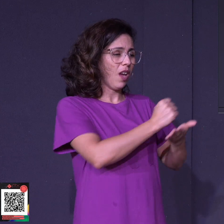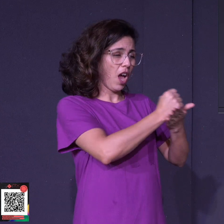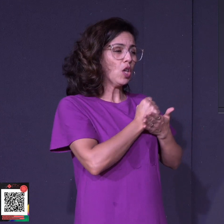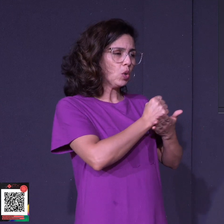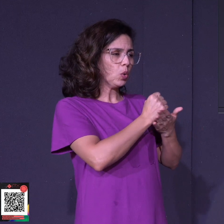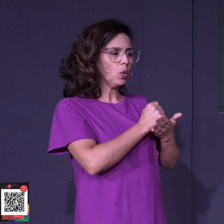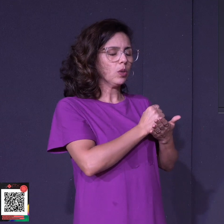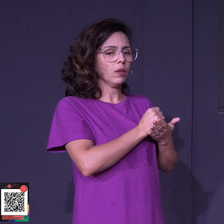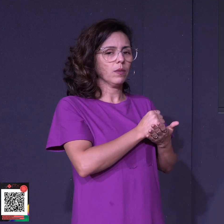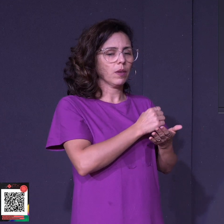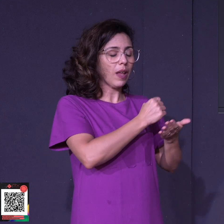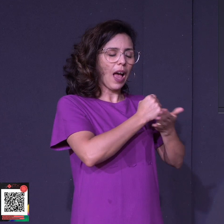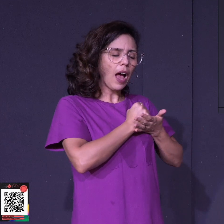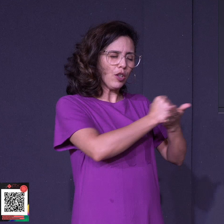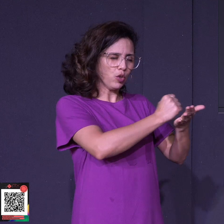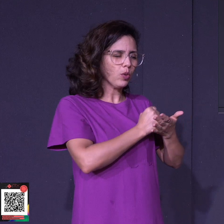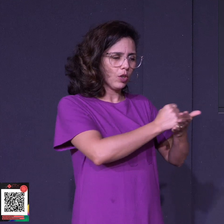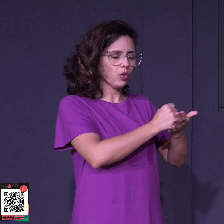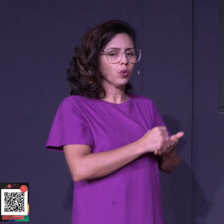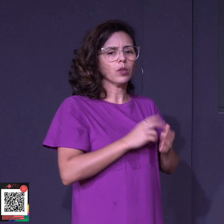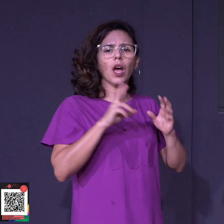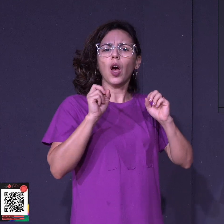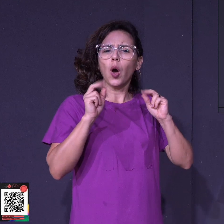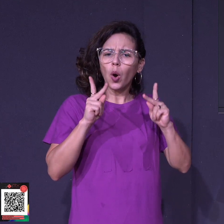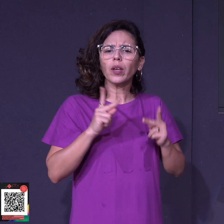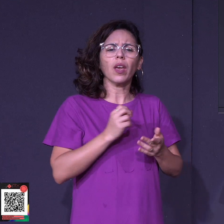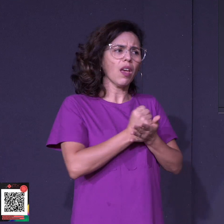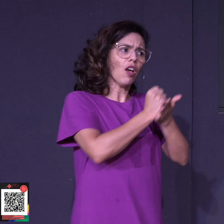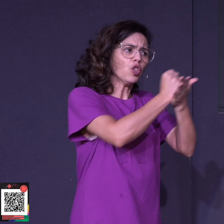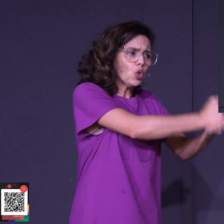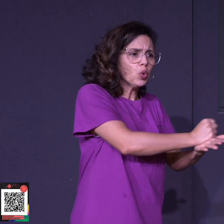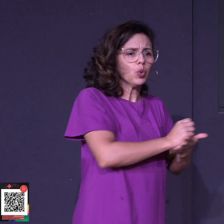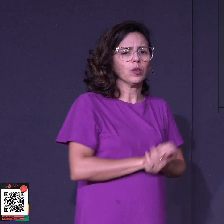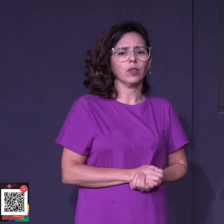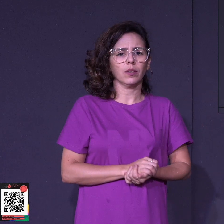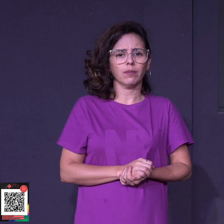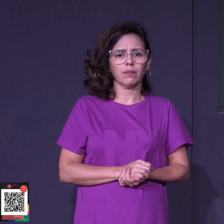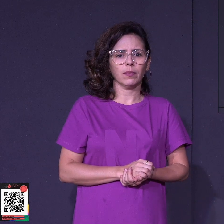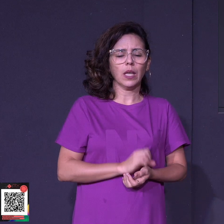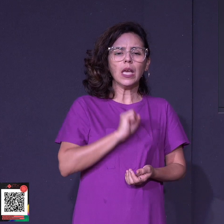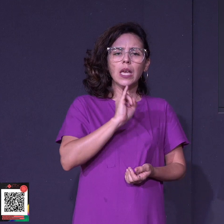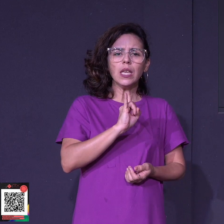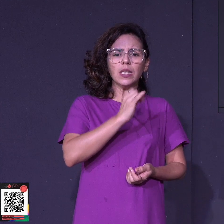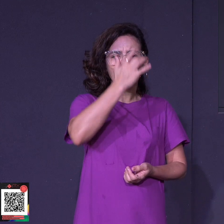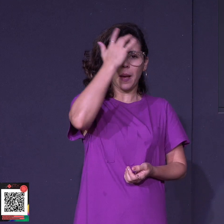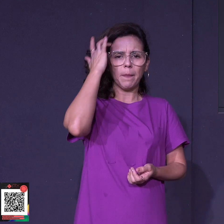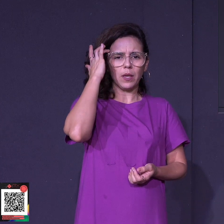mal, faça o bem. Por quê, irmãos? Por que devemos agir assim?